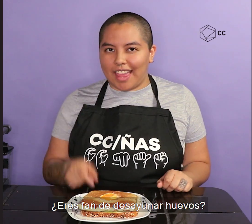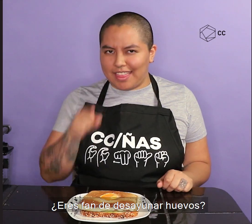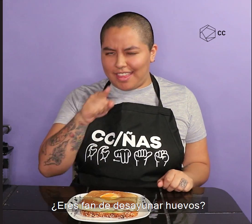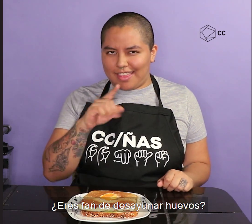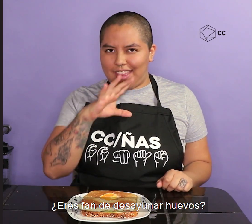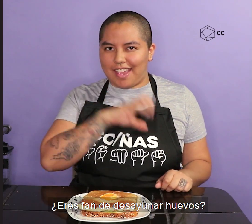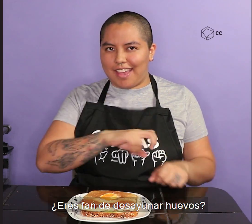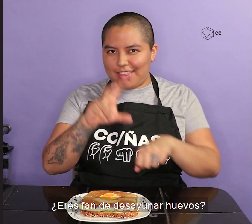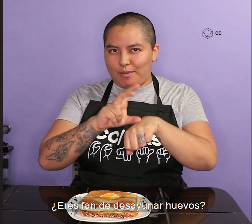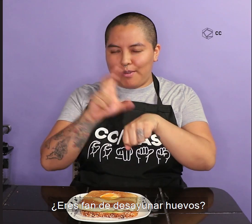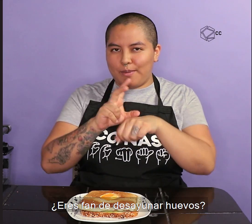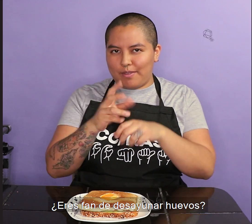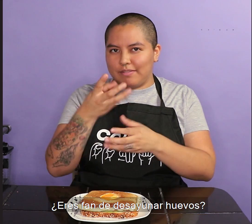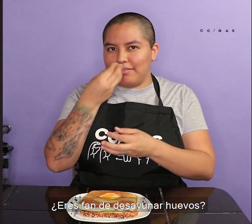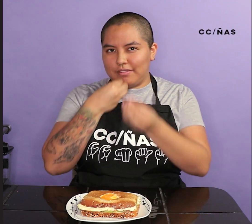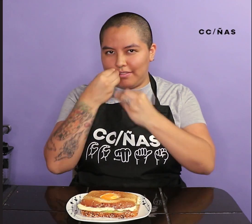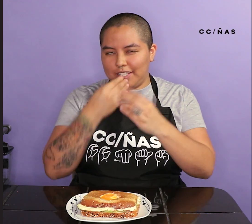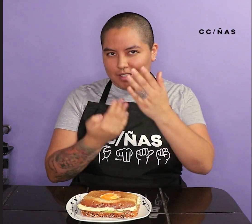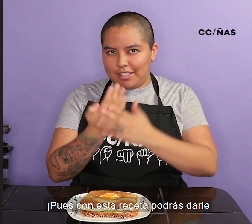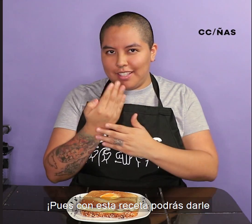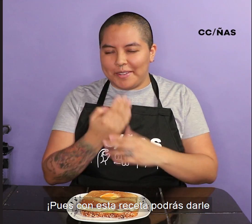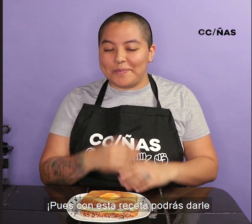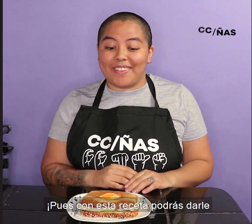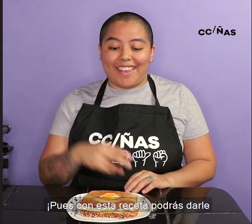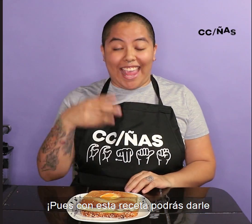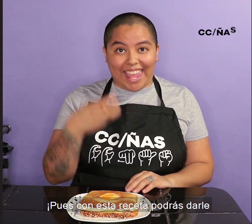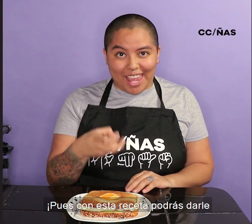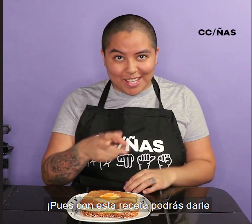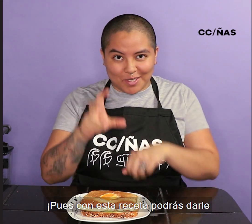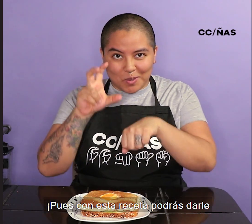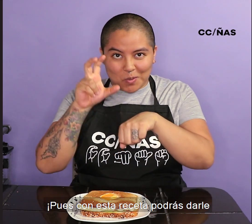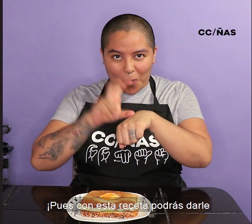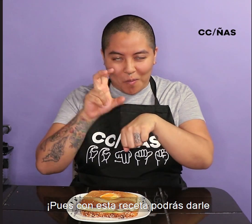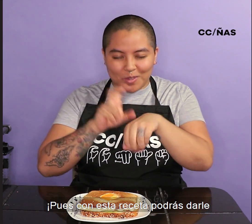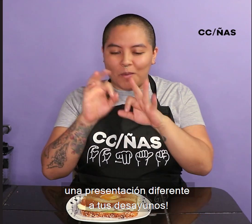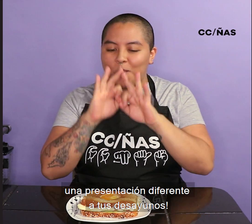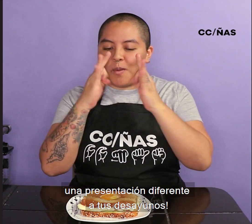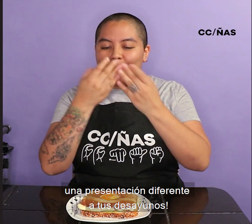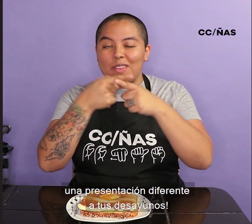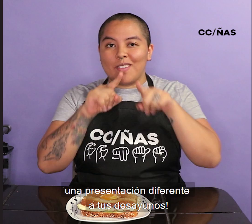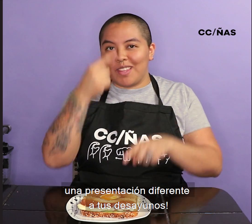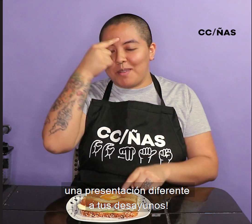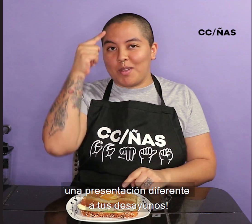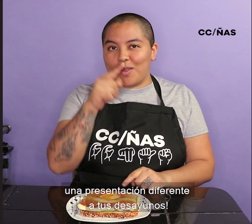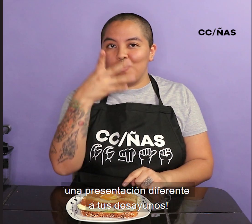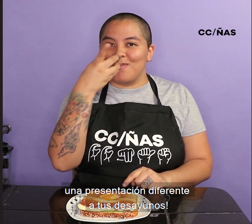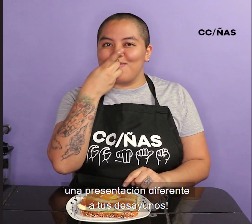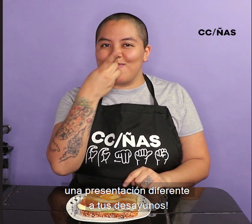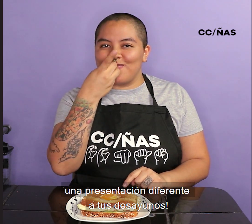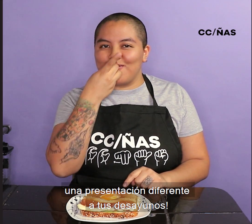¿Eres fan de desayunar huevos? Pues con esta receta podrás darle una presentación diferente a tus